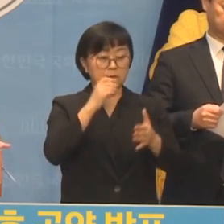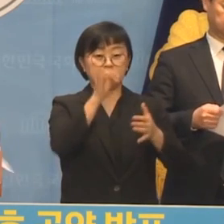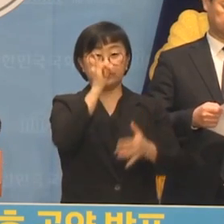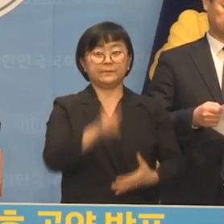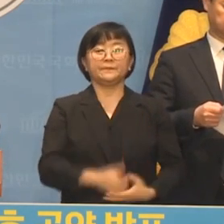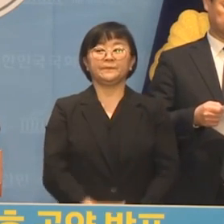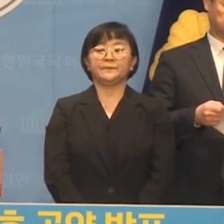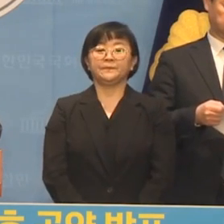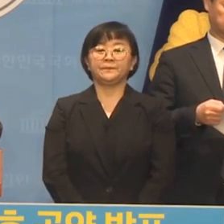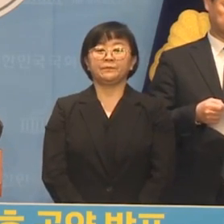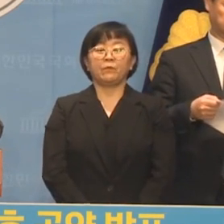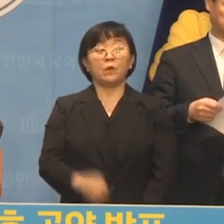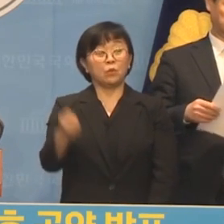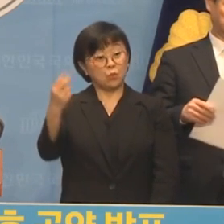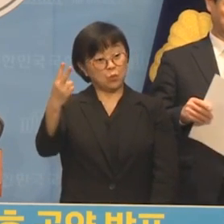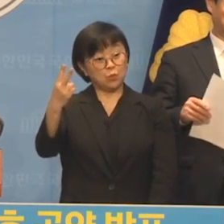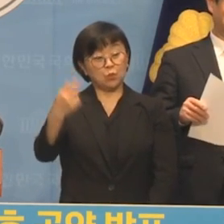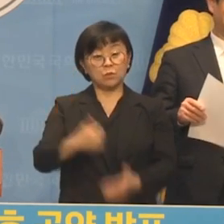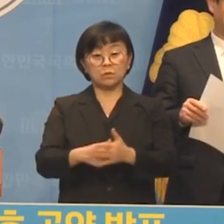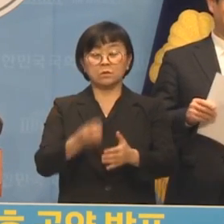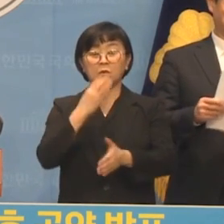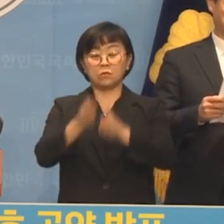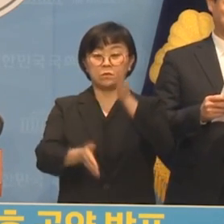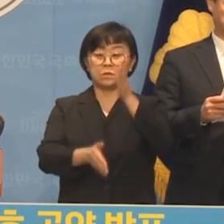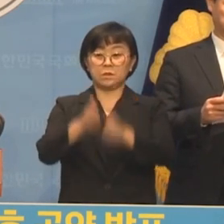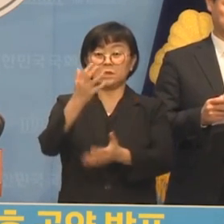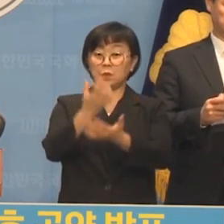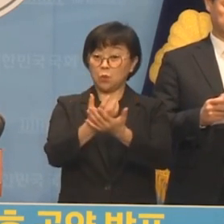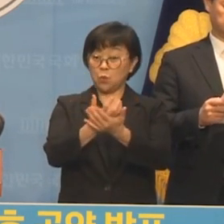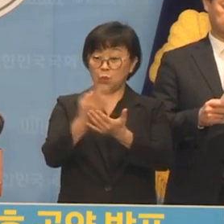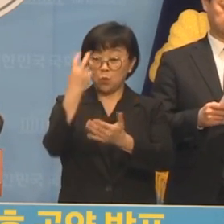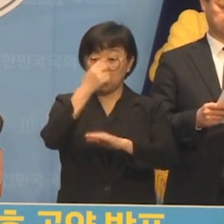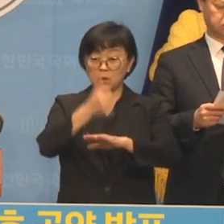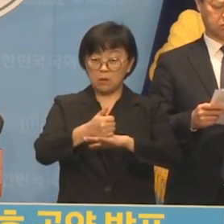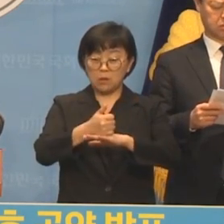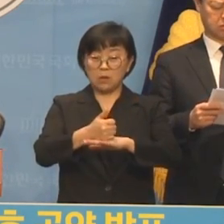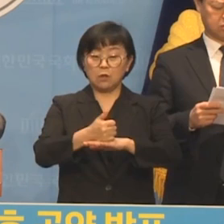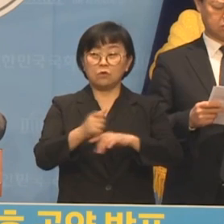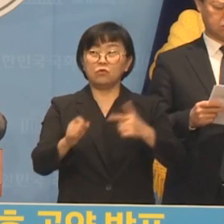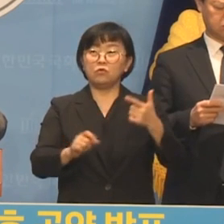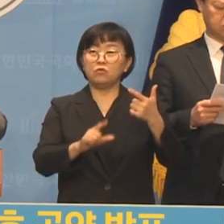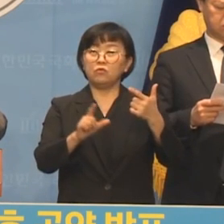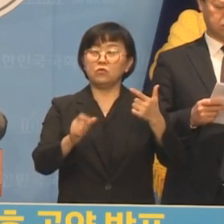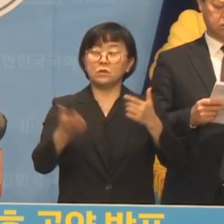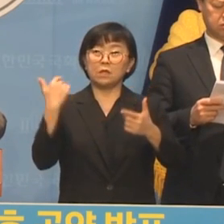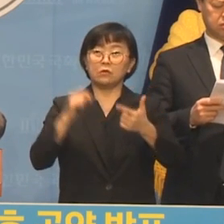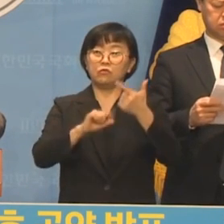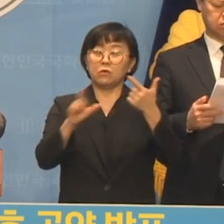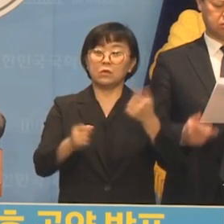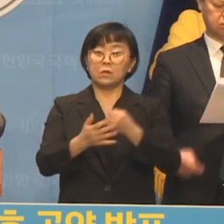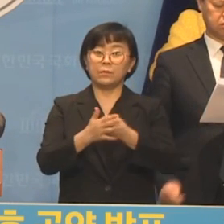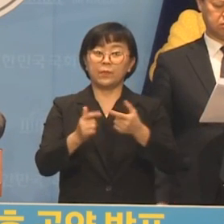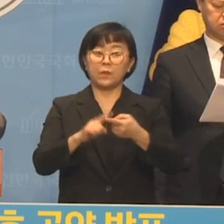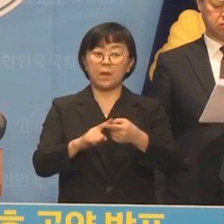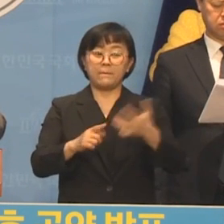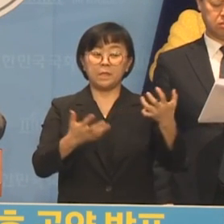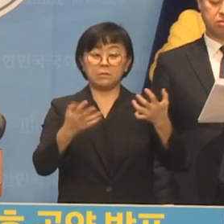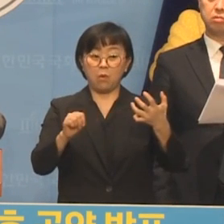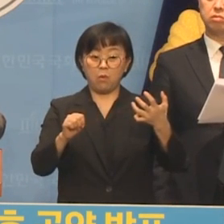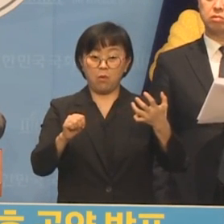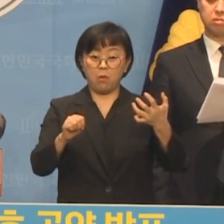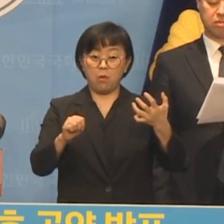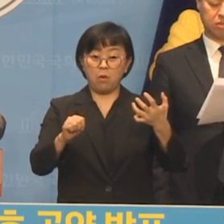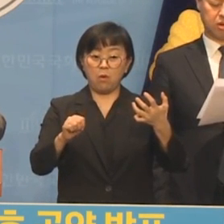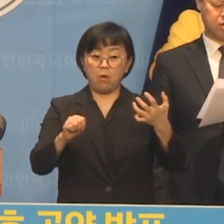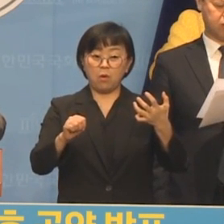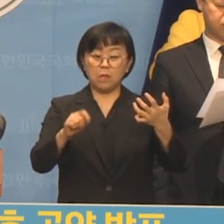있습니다. 이뿐이 아닙니다. 서울시 자료에 따르면 지난해 6월 기준 서울 시내의 85개 미청산